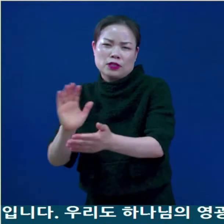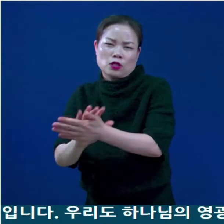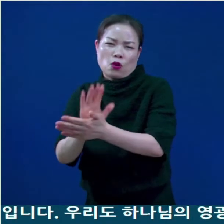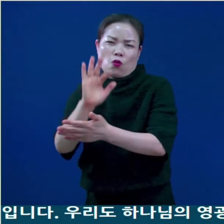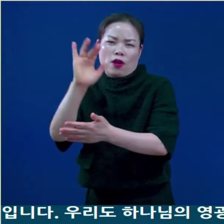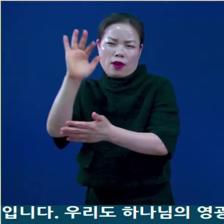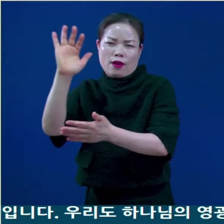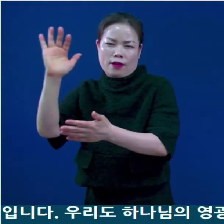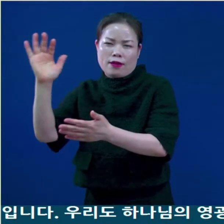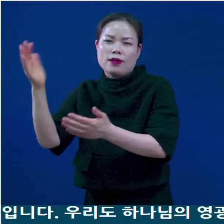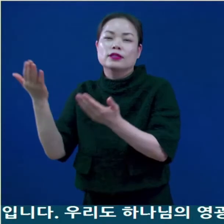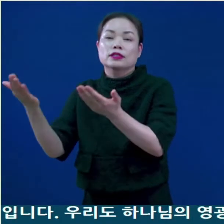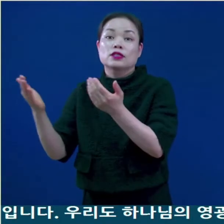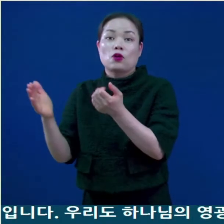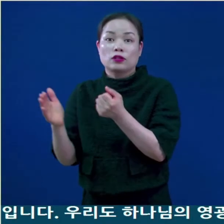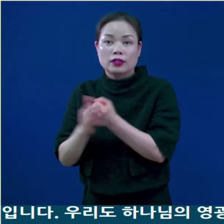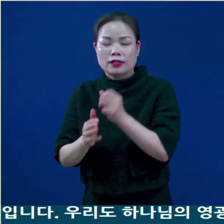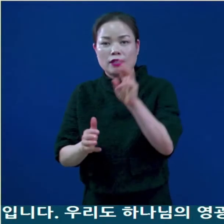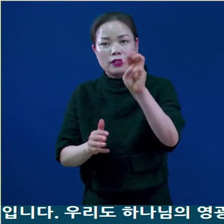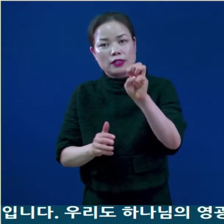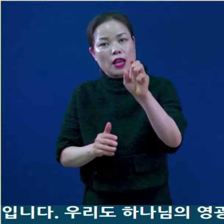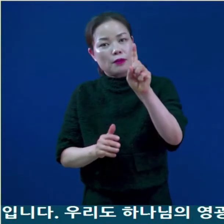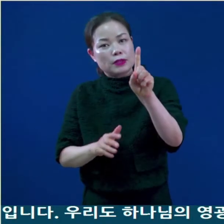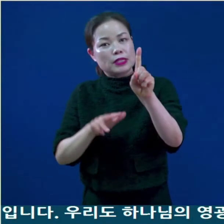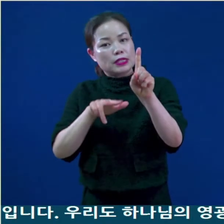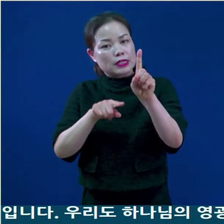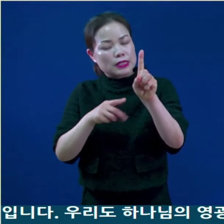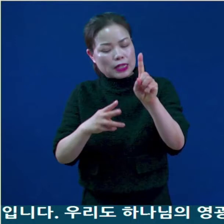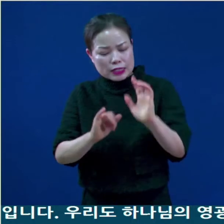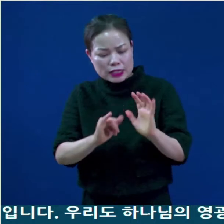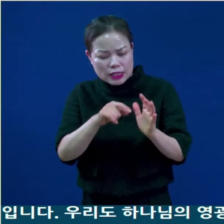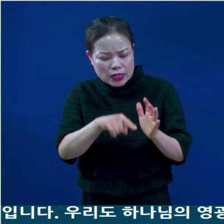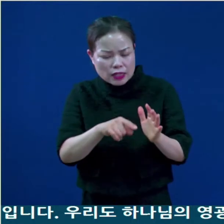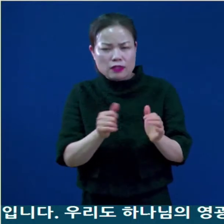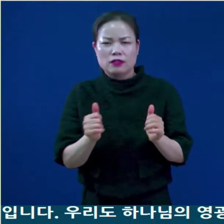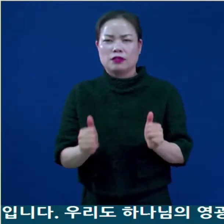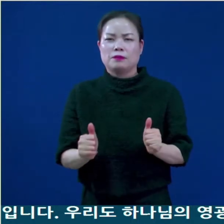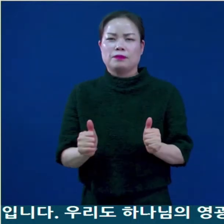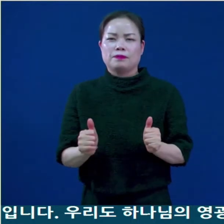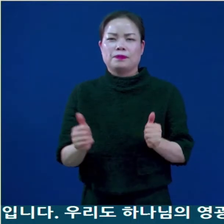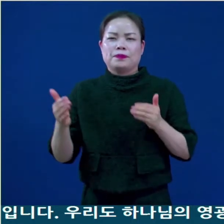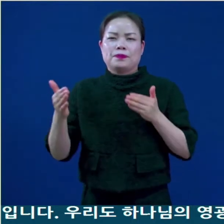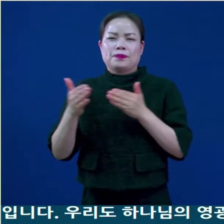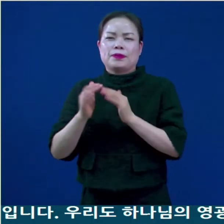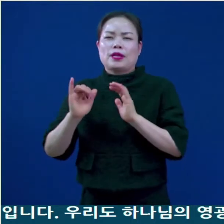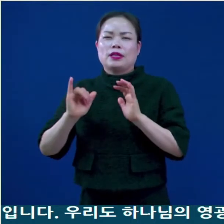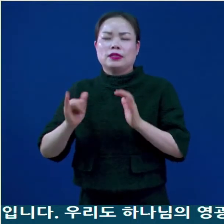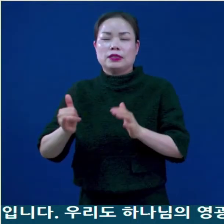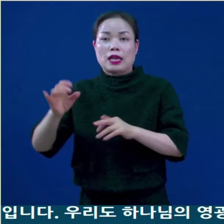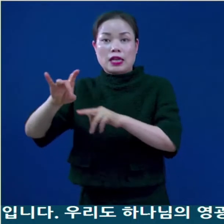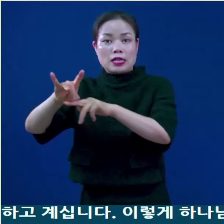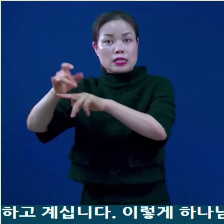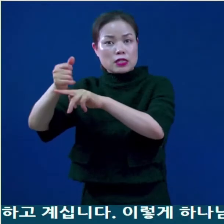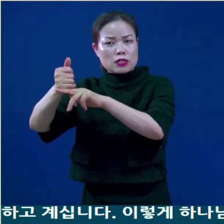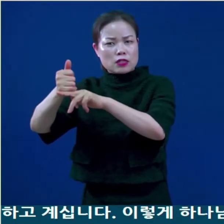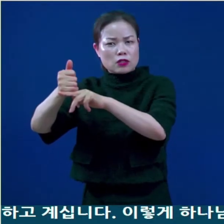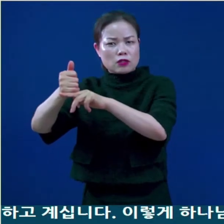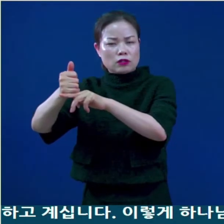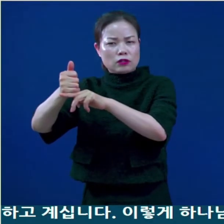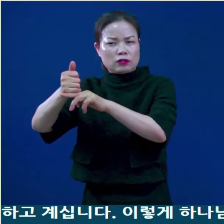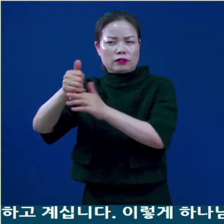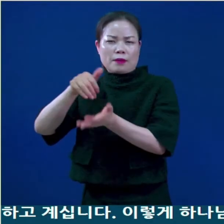영화롭게 했기 때문에 31절 이제 이 세상에 대한 심판이 이르렀으니 이 세상의 임금이